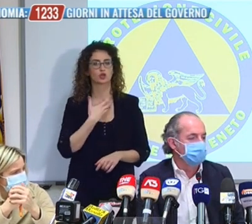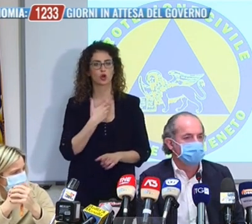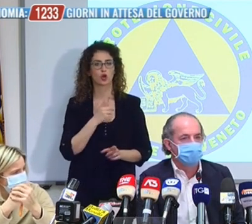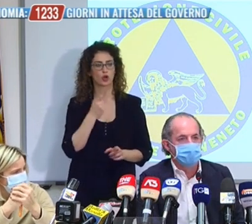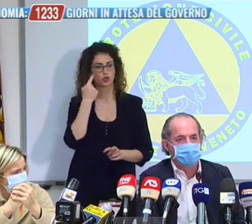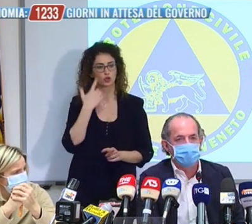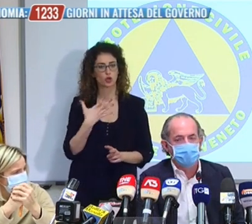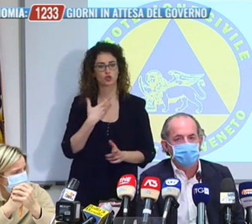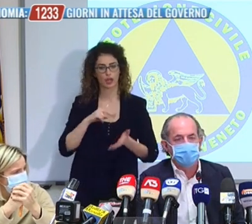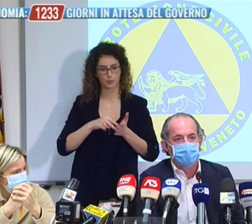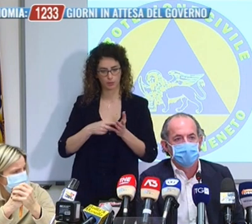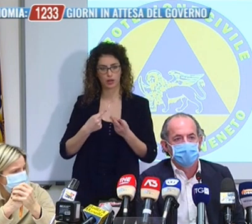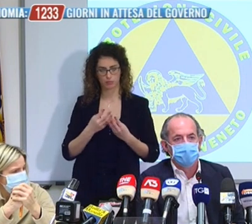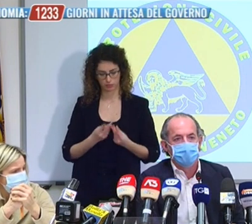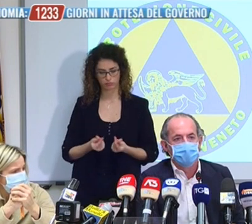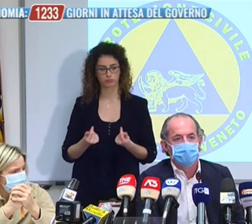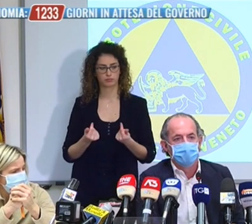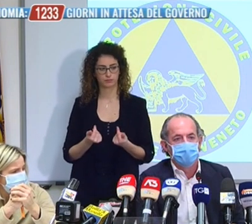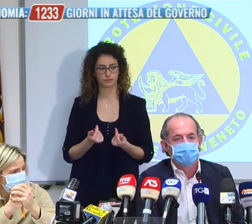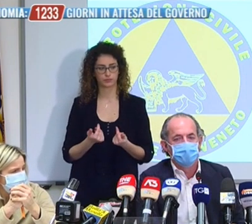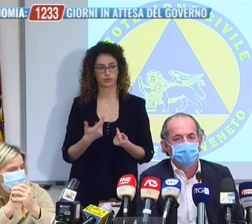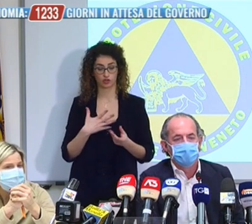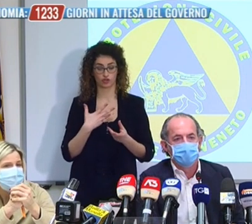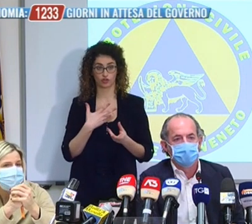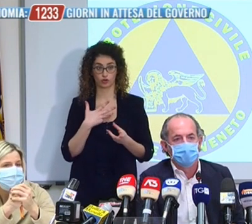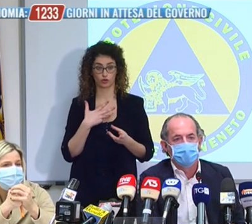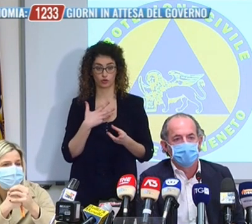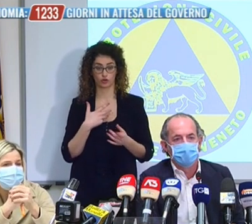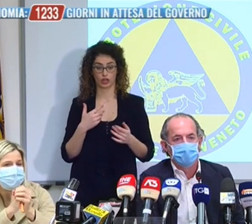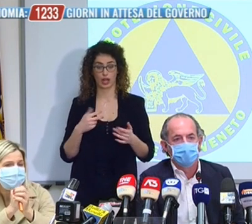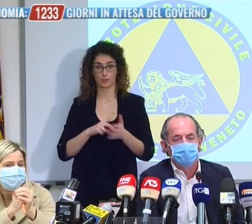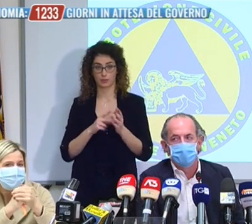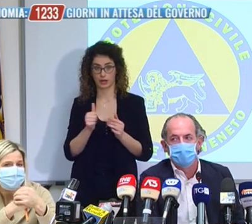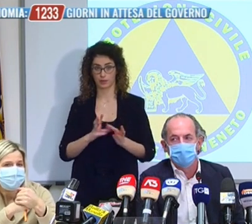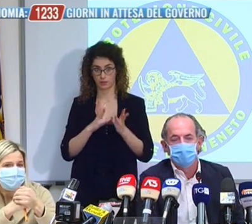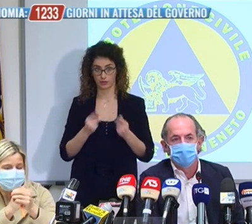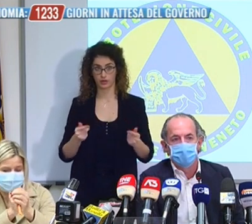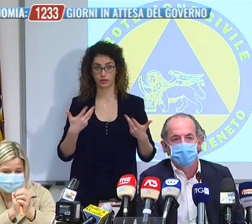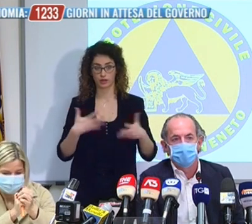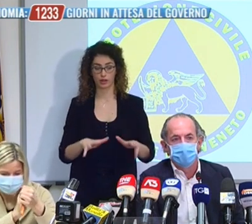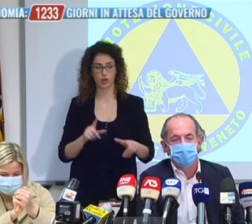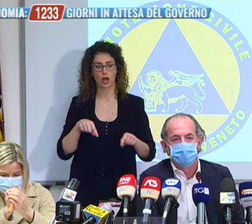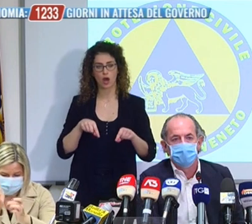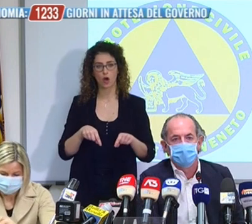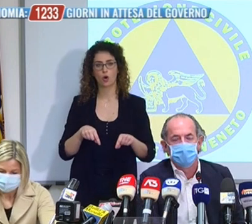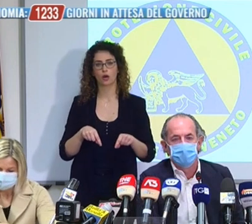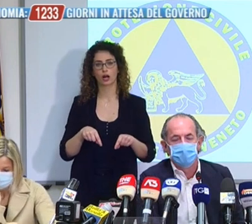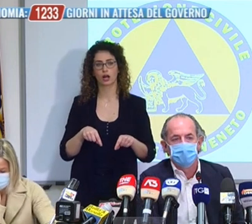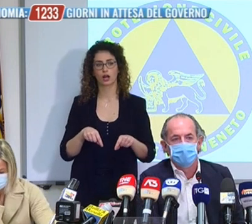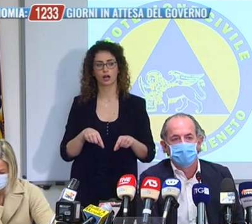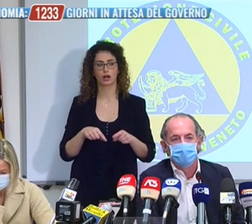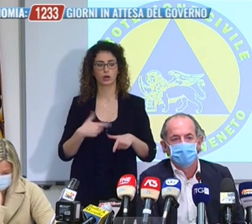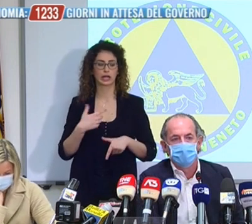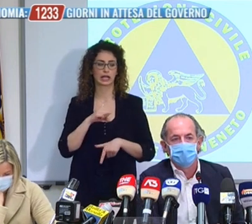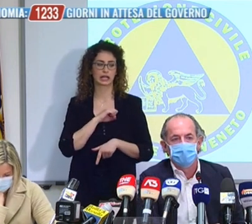So che hanno dei problemi che stanno risolvendo. Avevano già risolto un primo intassamento e adesso stanno. Penso che